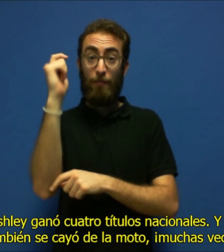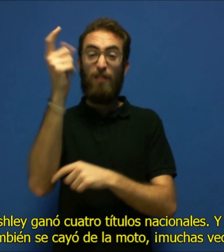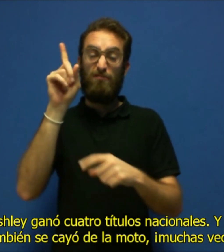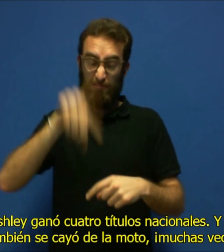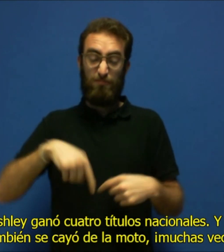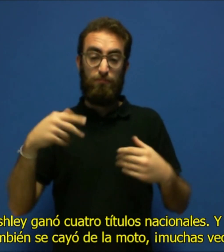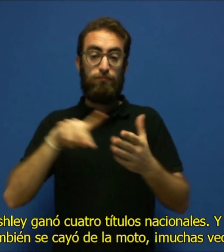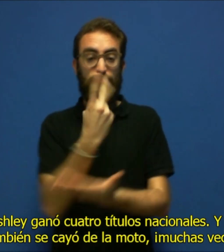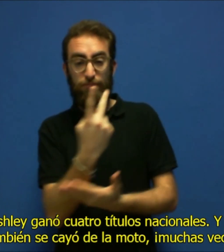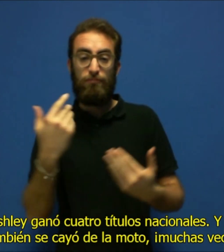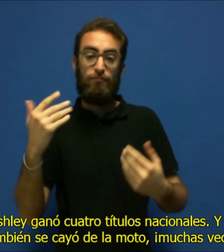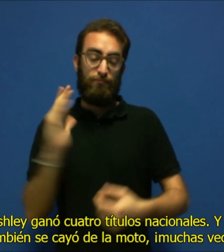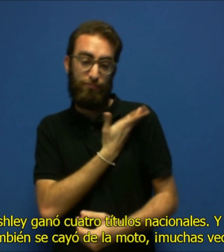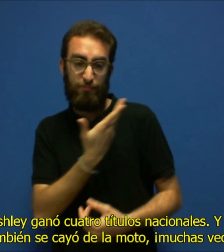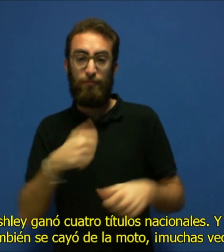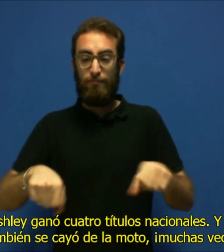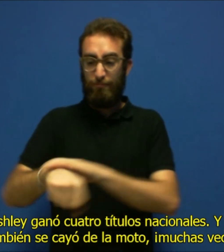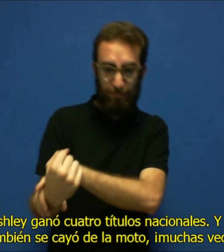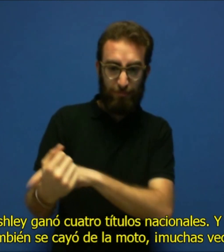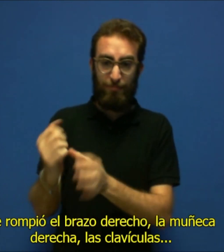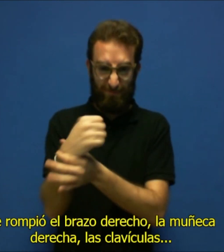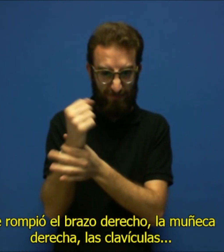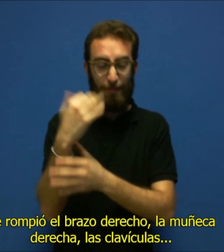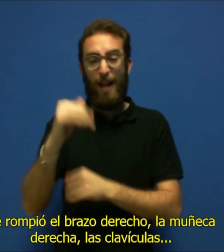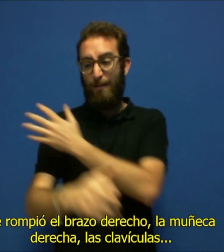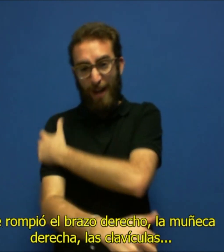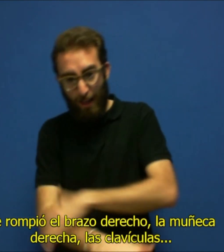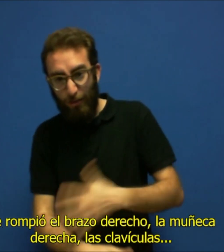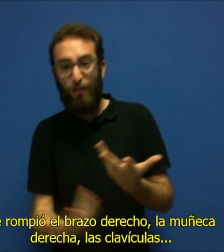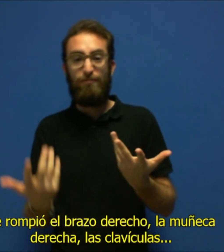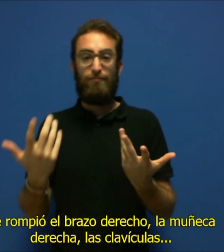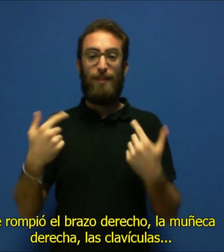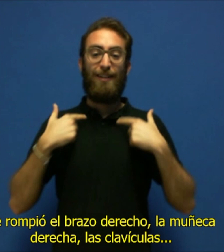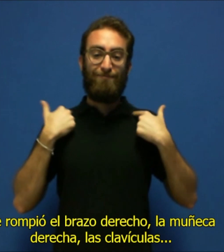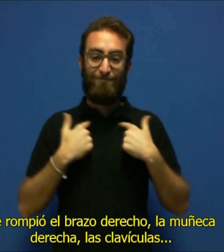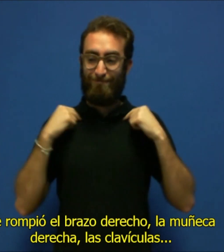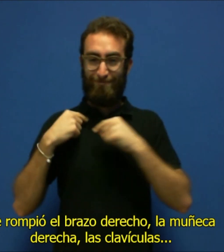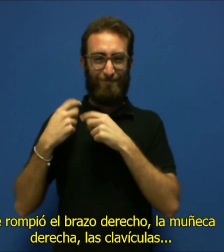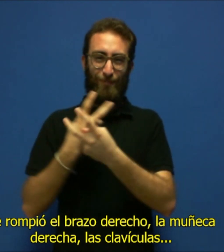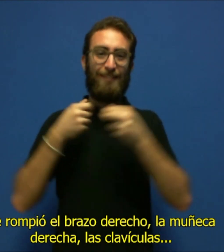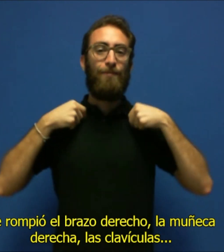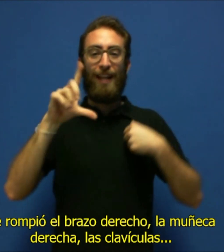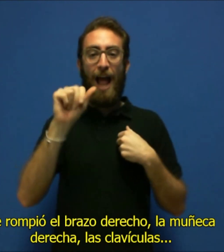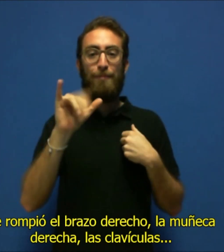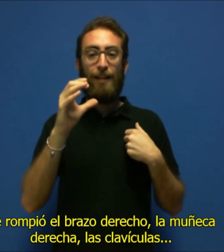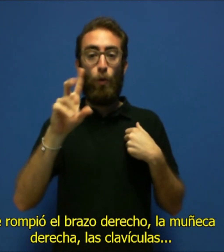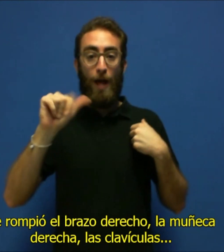y por supuesto que también se cayó de la moto muchas veces se rompió el brazo derecho la muñeca